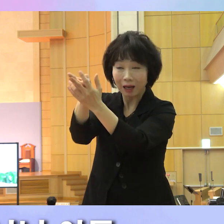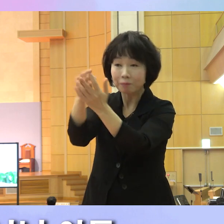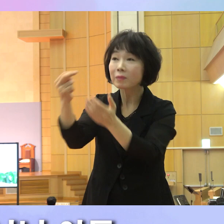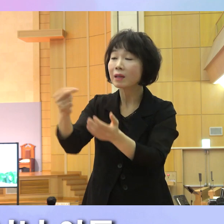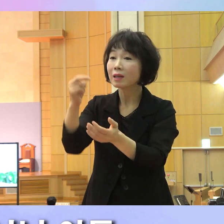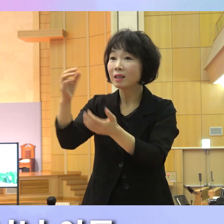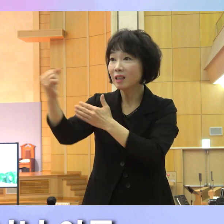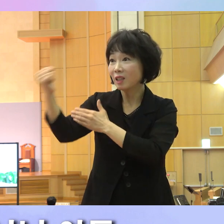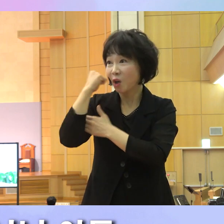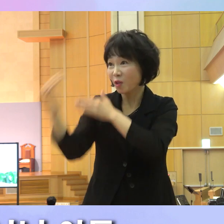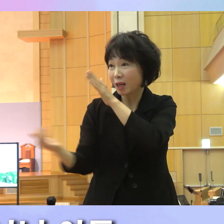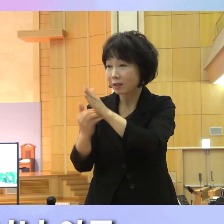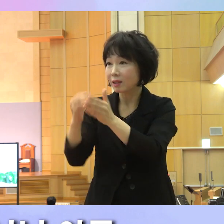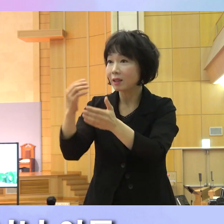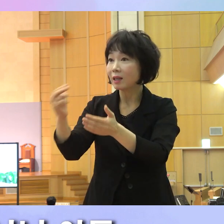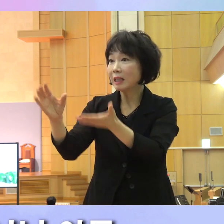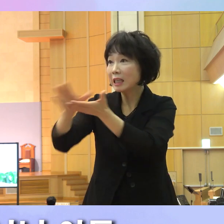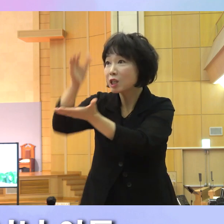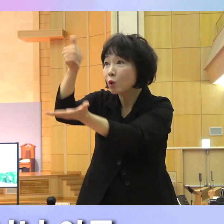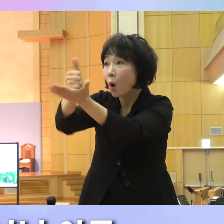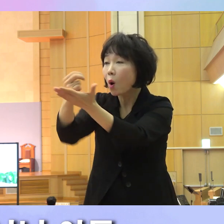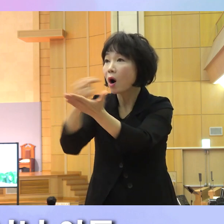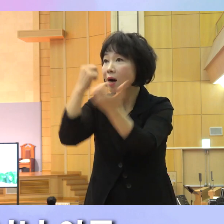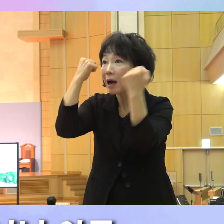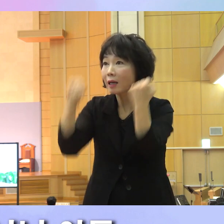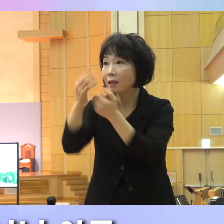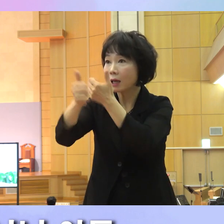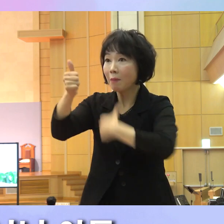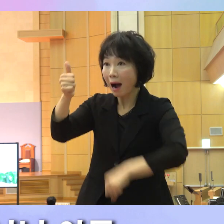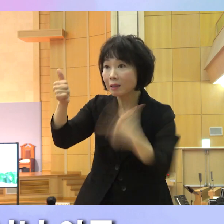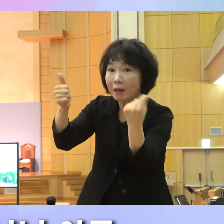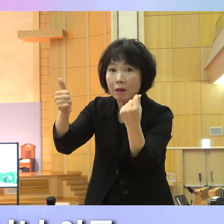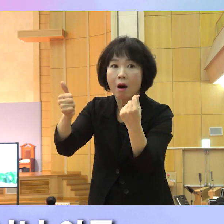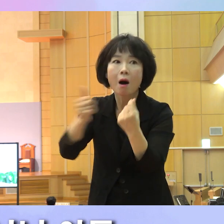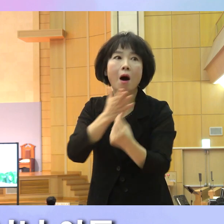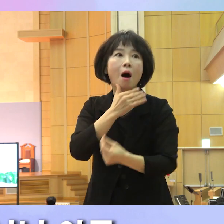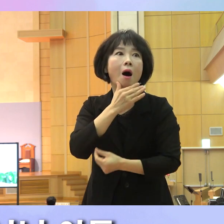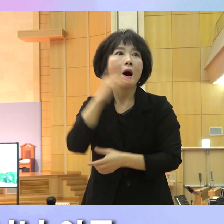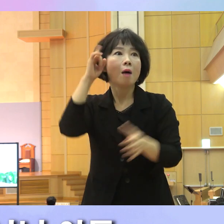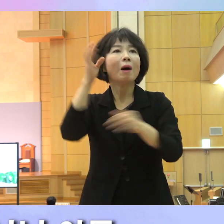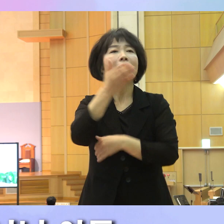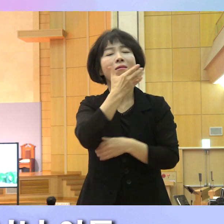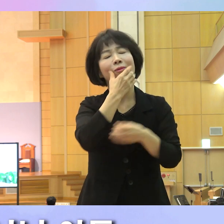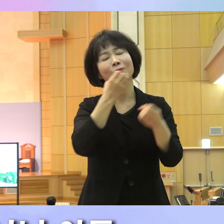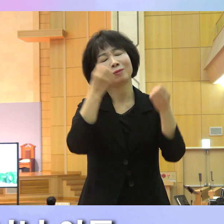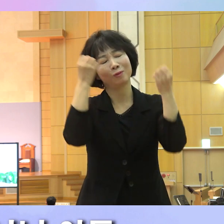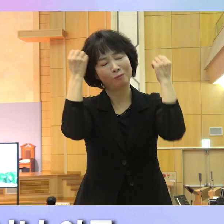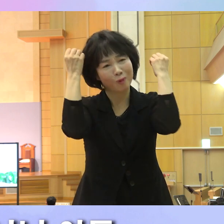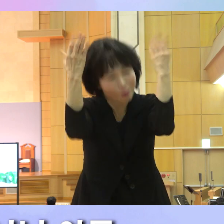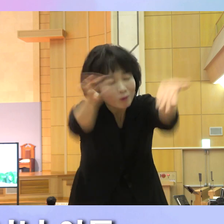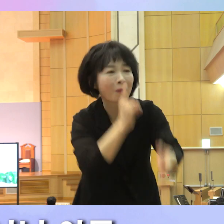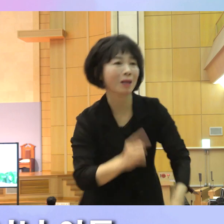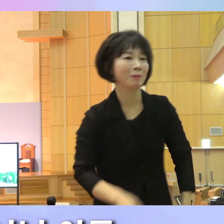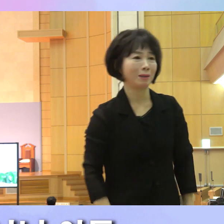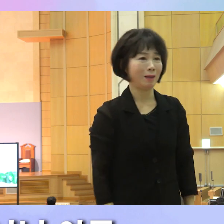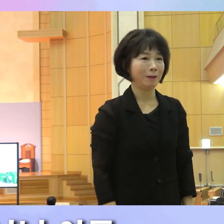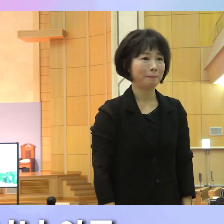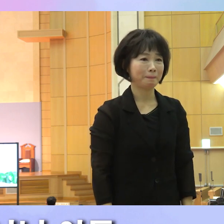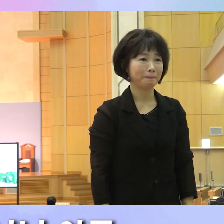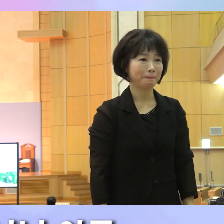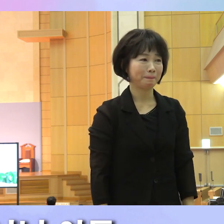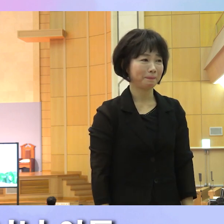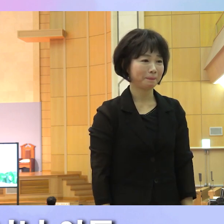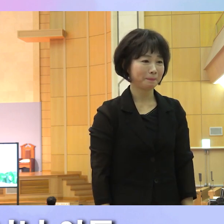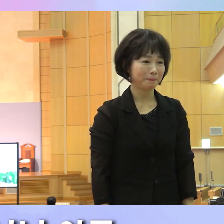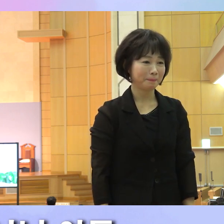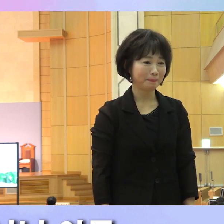하나님의 아들이라고 네가 시인한 거야. 너가 말한 거야. 지금 베드로는